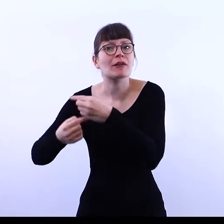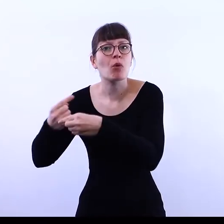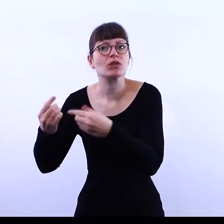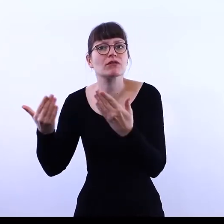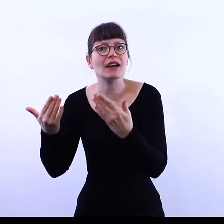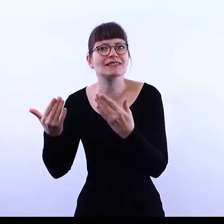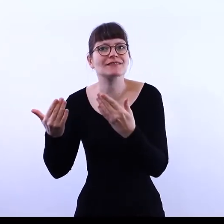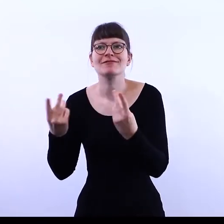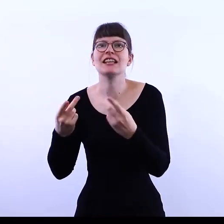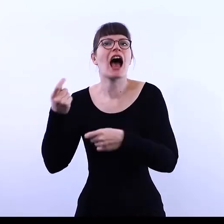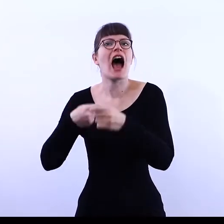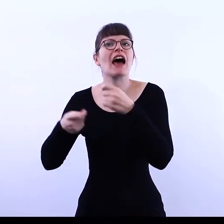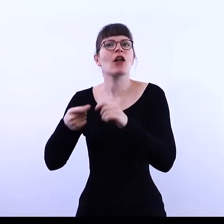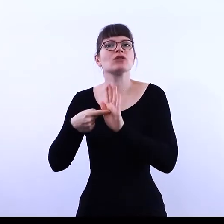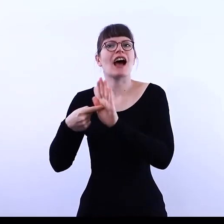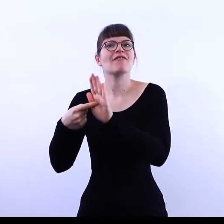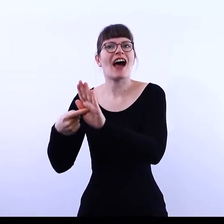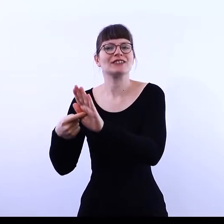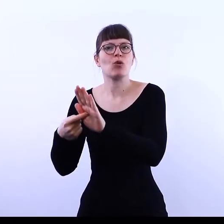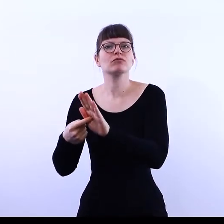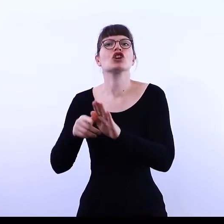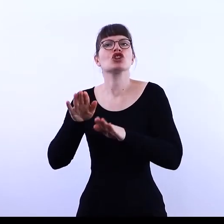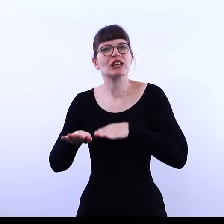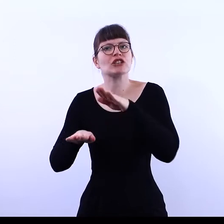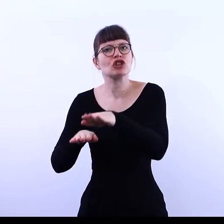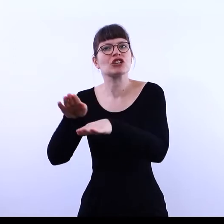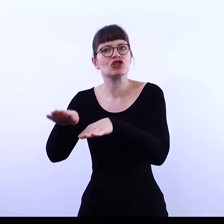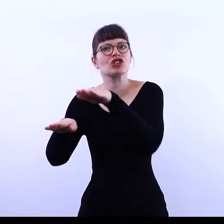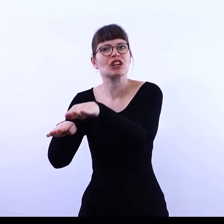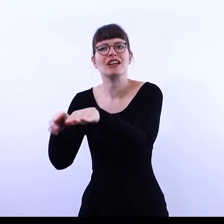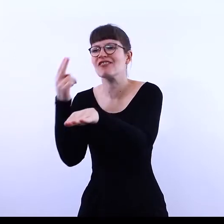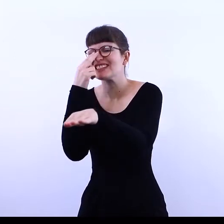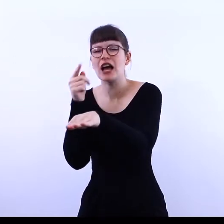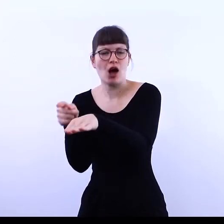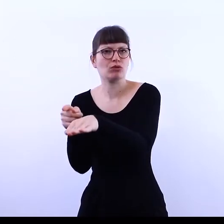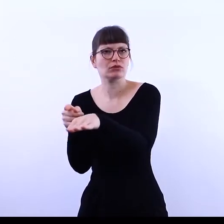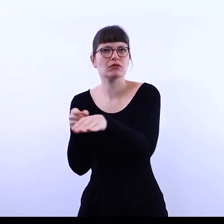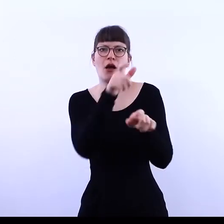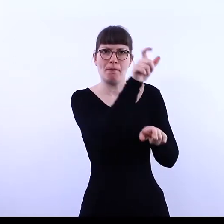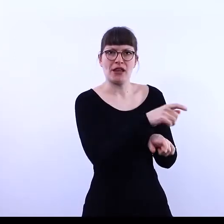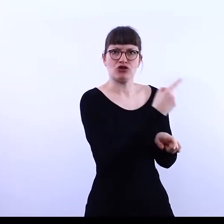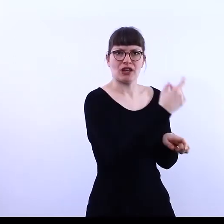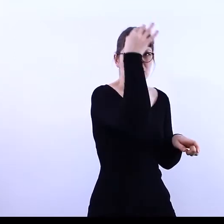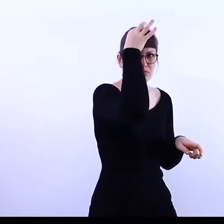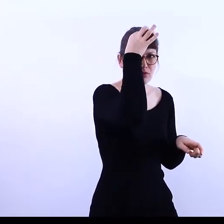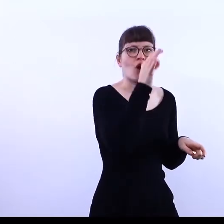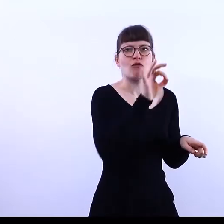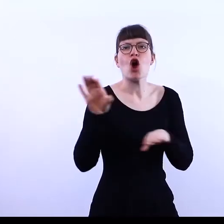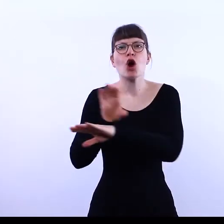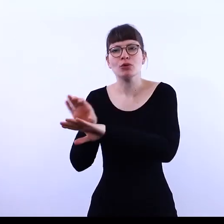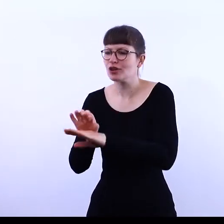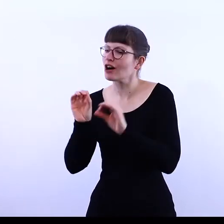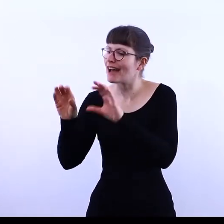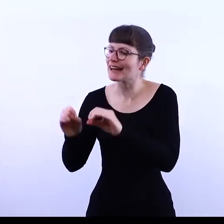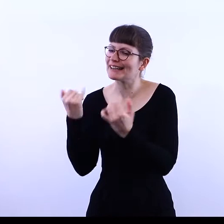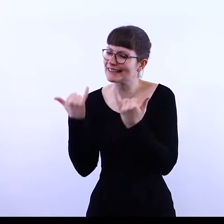-Schritt-Handlungsanweisung, so eine Art Bedienungsanleitung, die ja von Menschen gemacht ist für Computer, wird selten dazu erklärt. Die